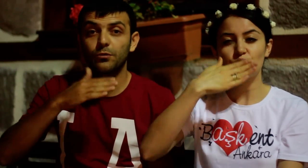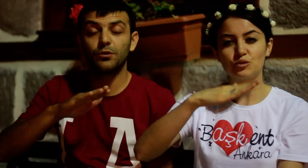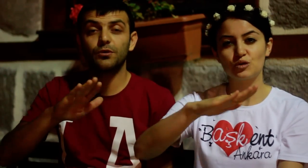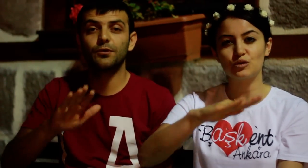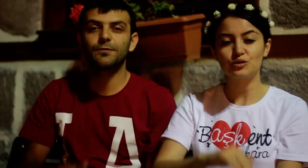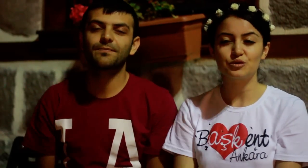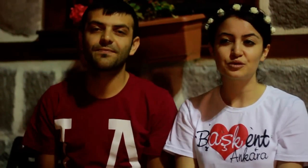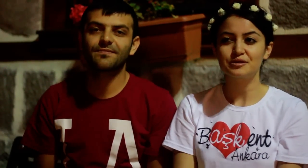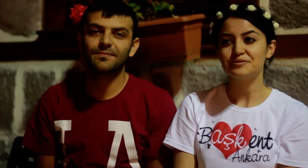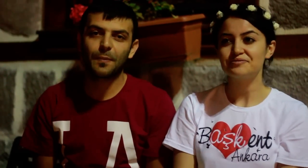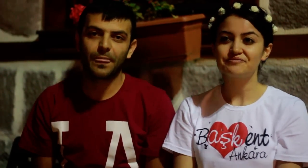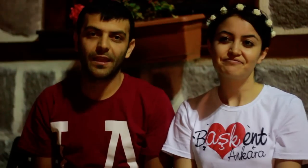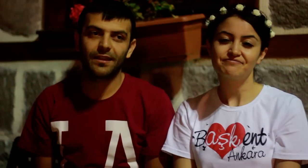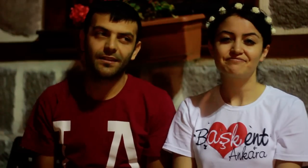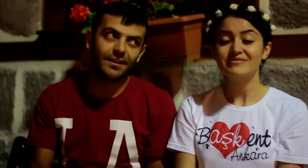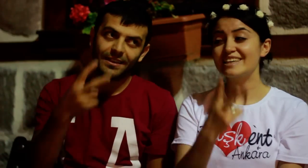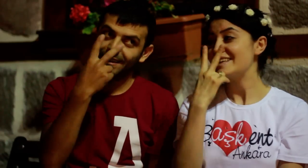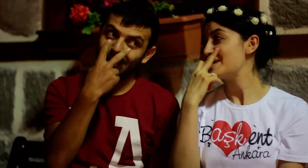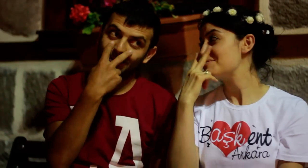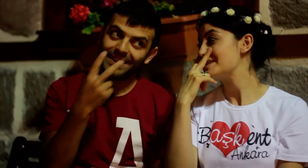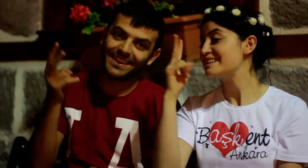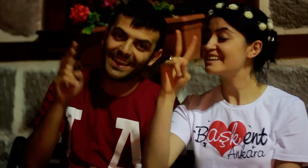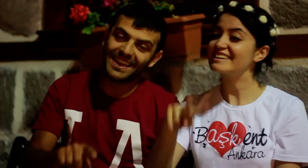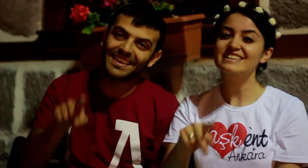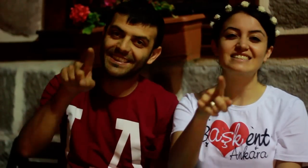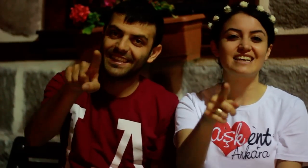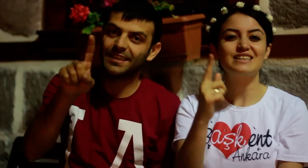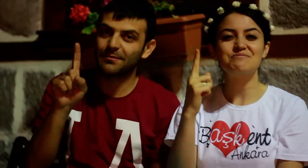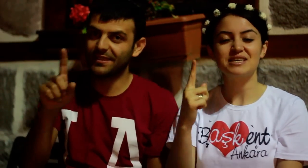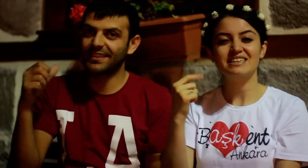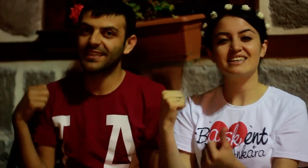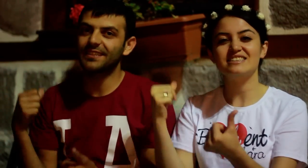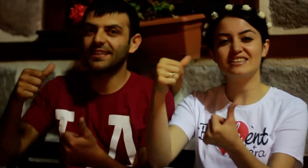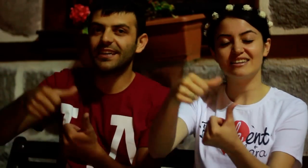mu Gönülden sevene